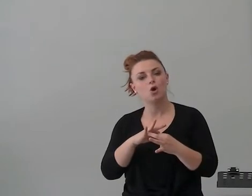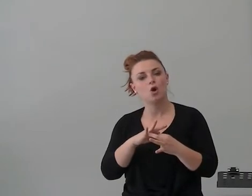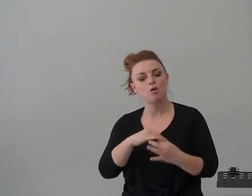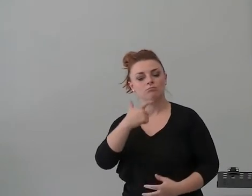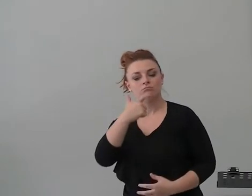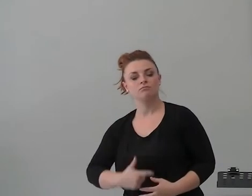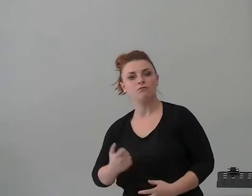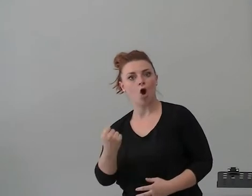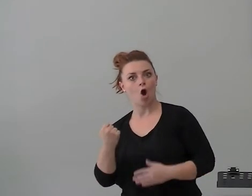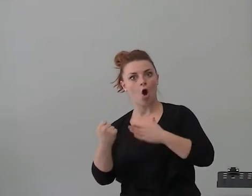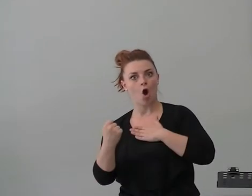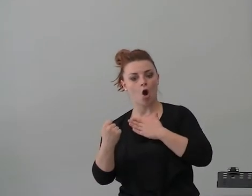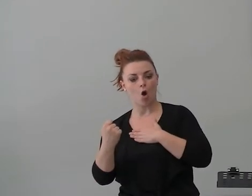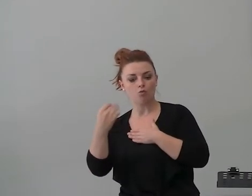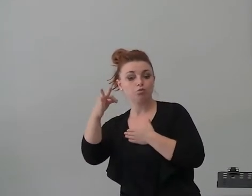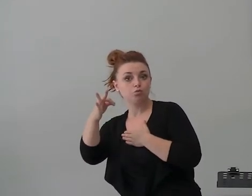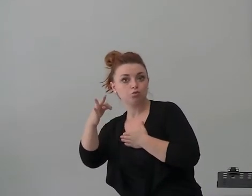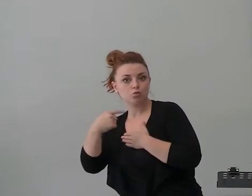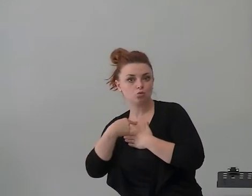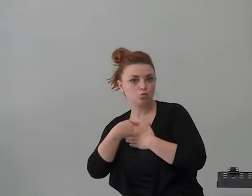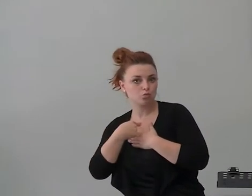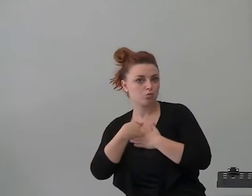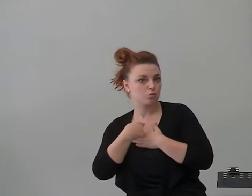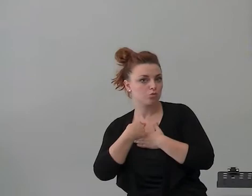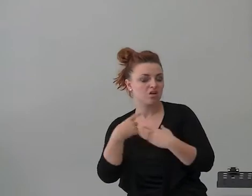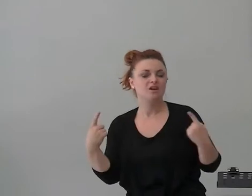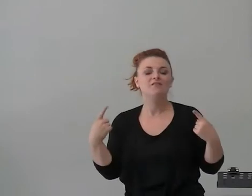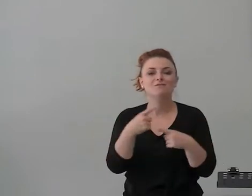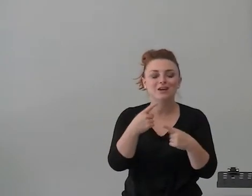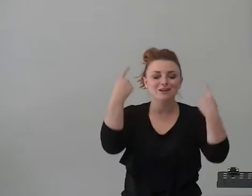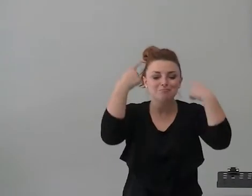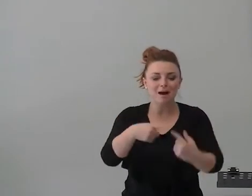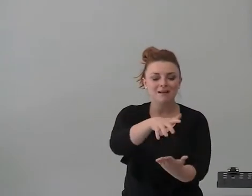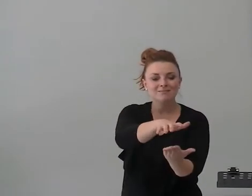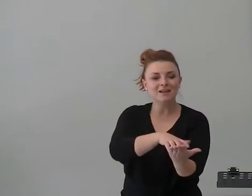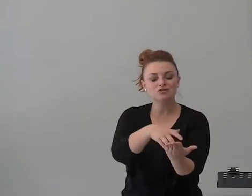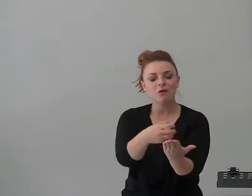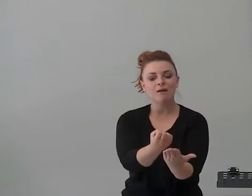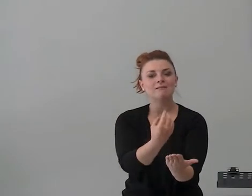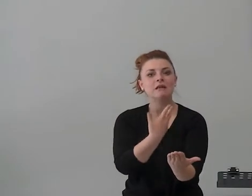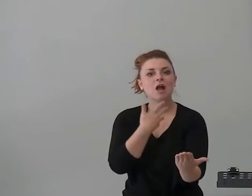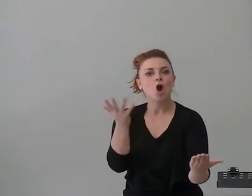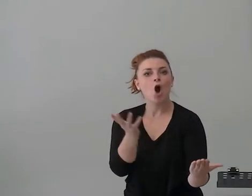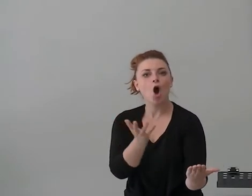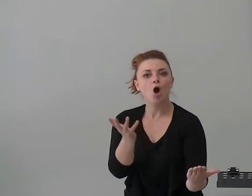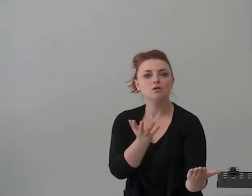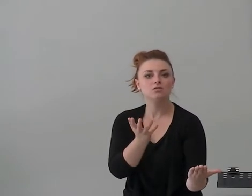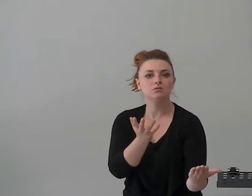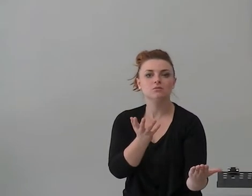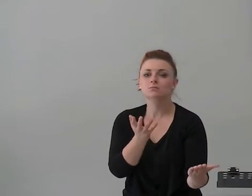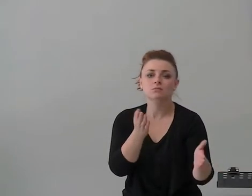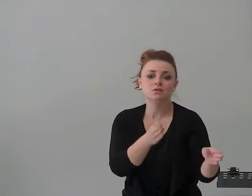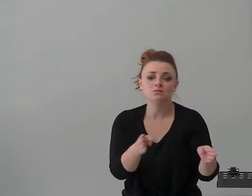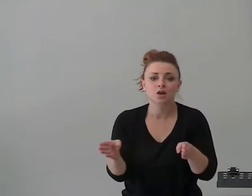e con il mio frutto. E cosa ti insegna questo brano? Non era neanche la stagione